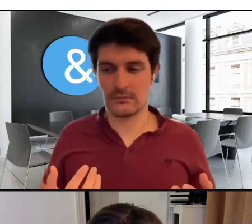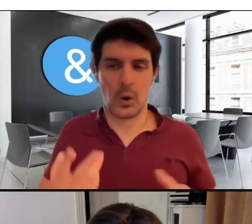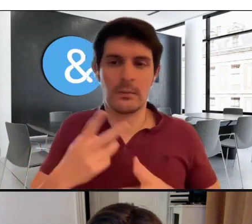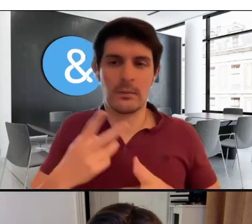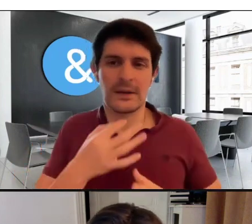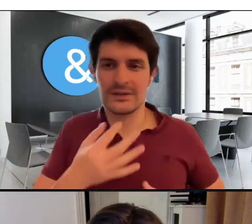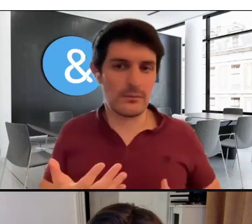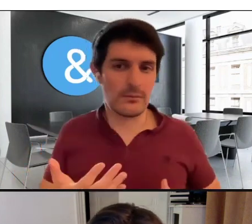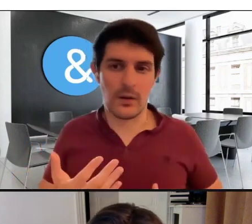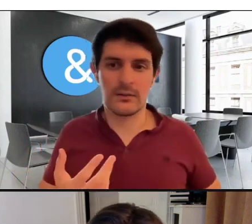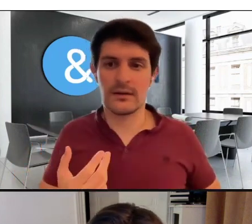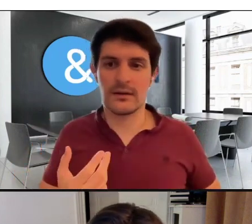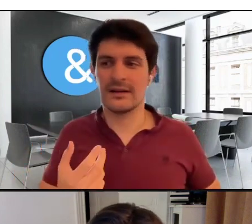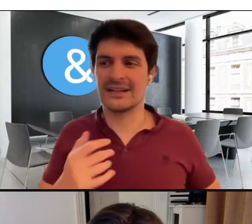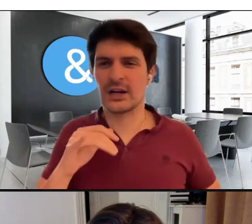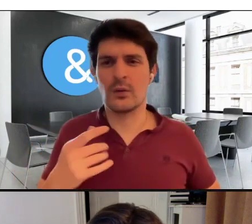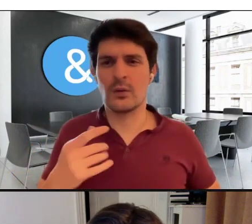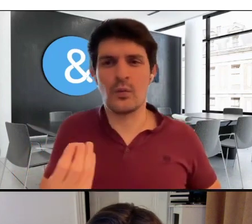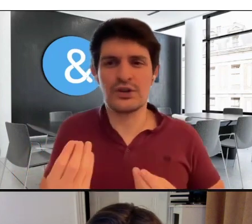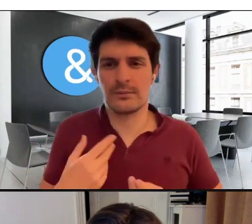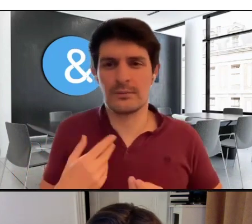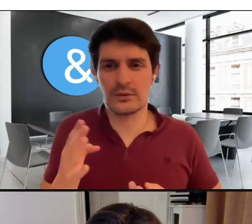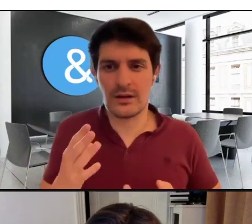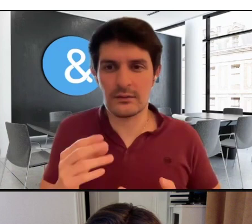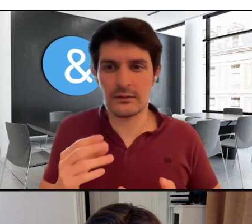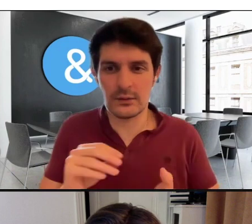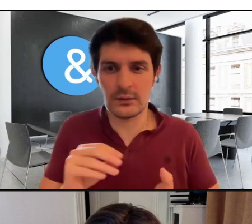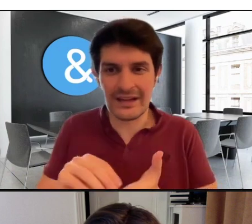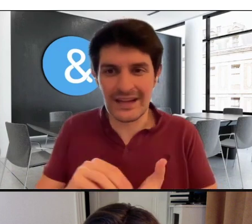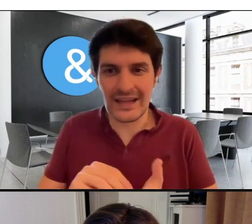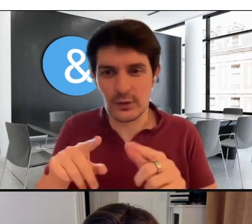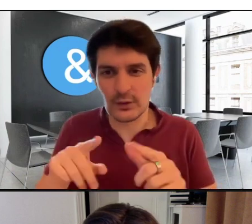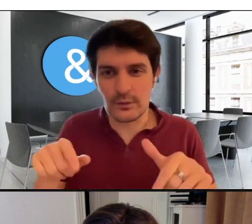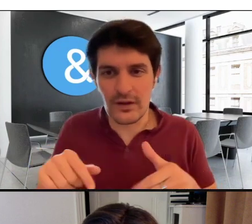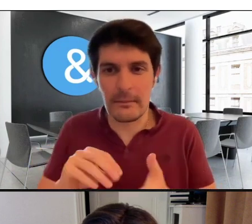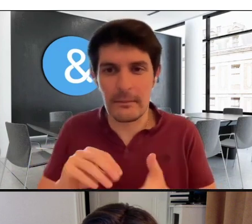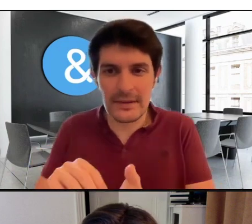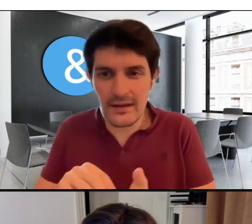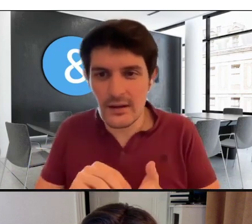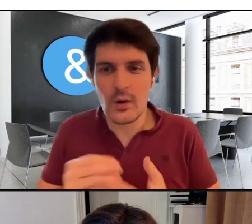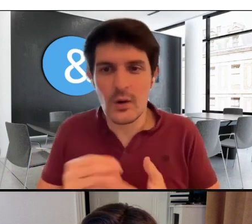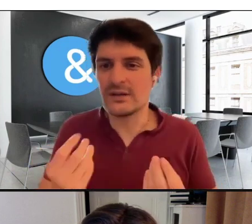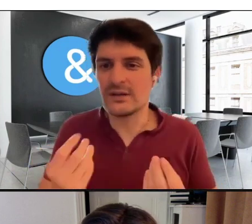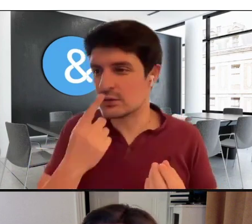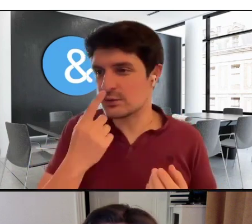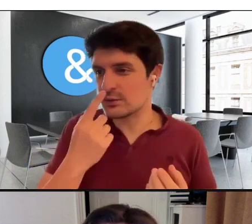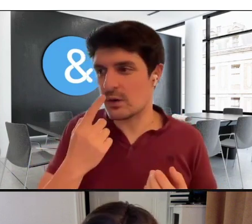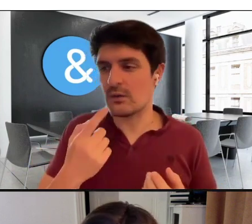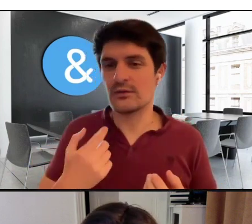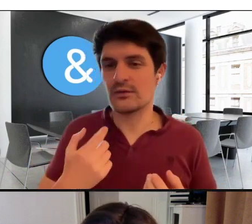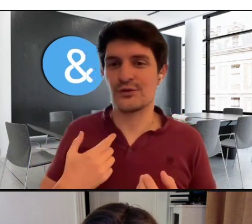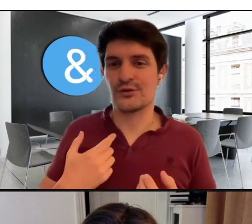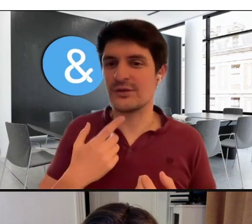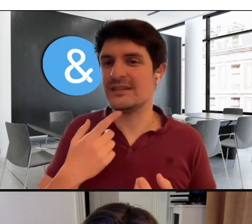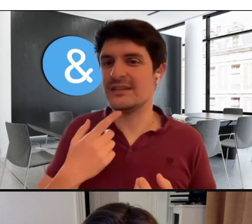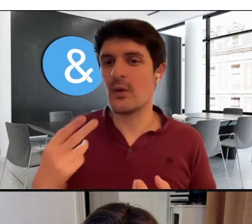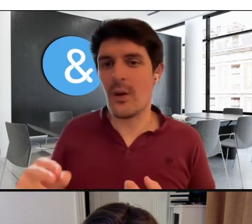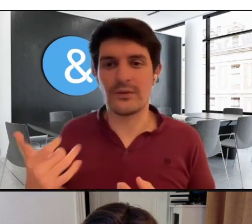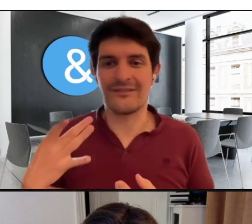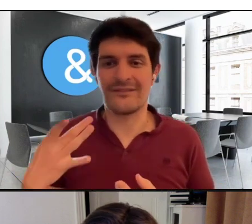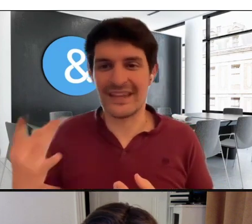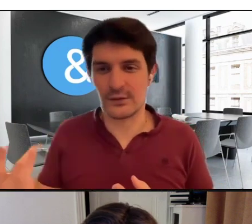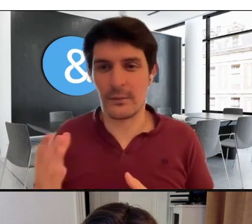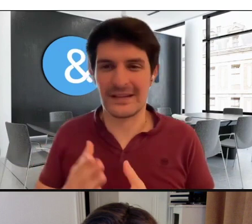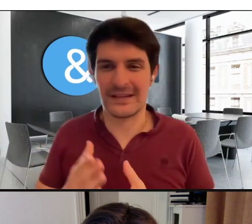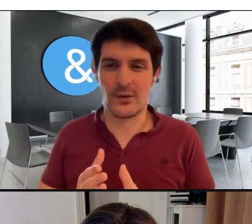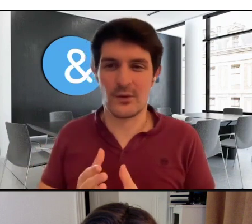par te dire, bon, où j'ai besoin d'écrire avec une feuille et un papier, où est-ce que je me sens, je dis non à une invitation